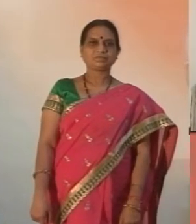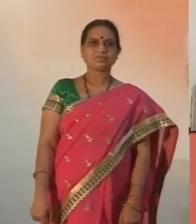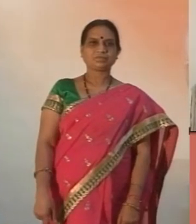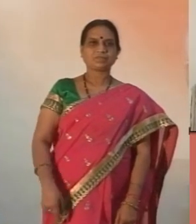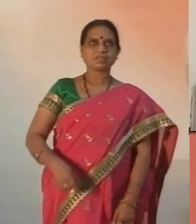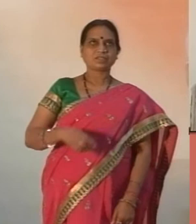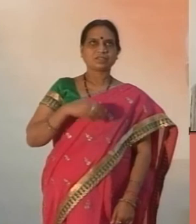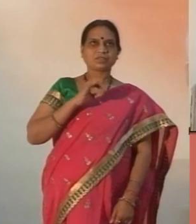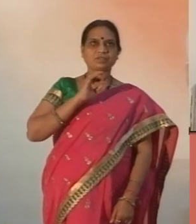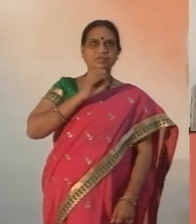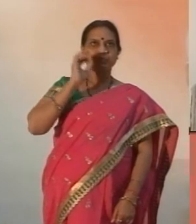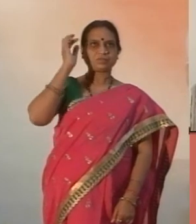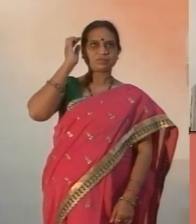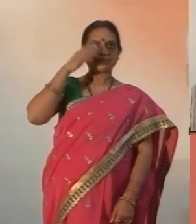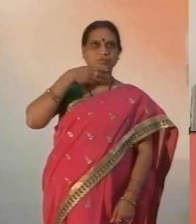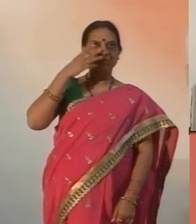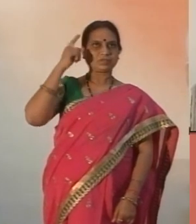शुद्ध विचार,